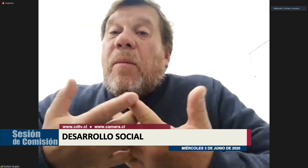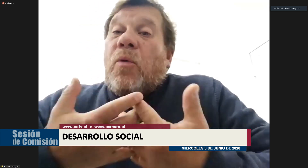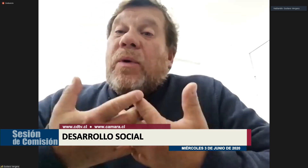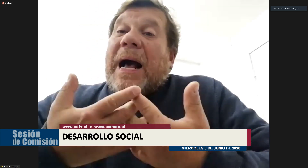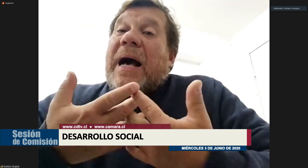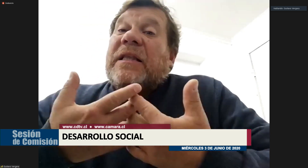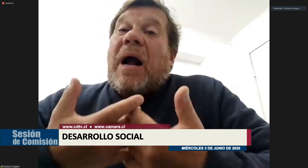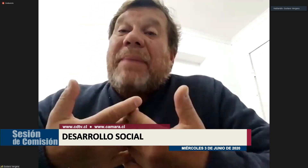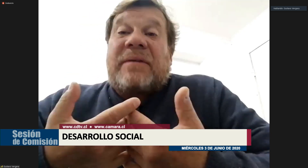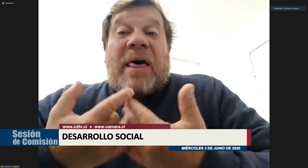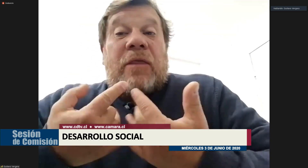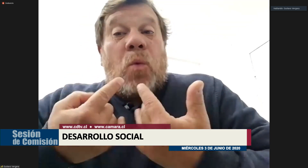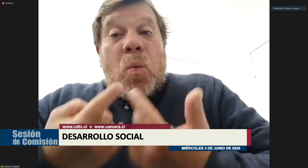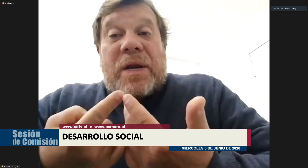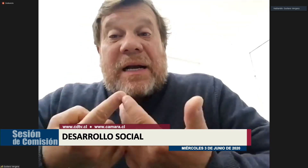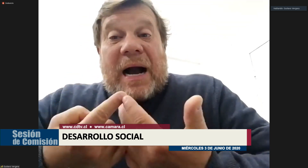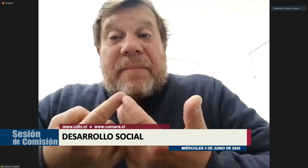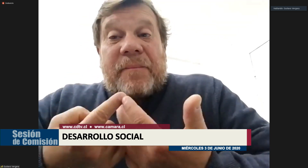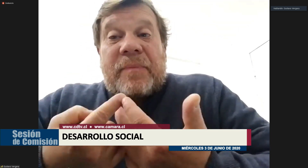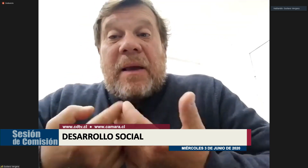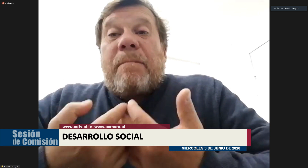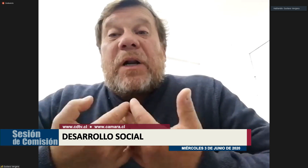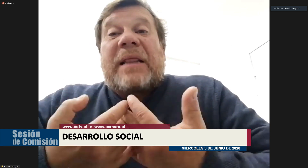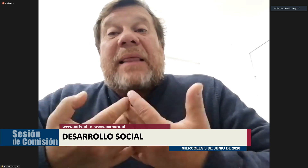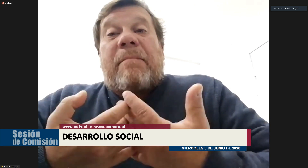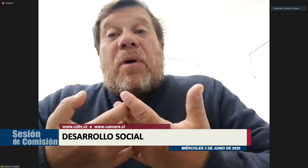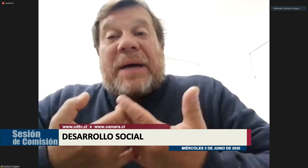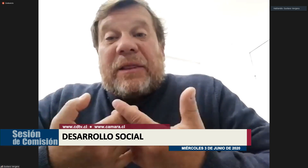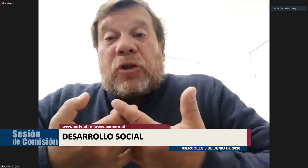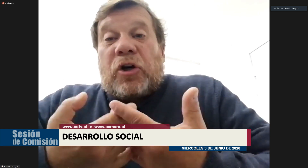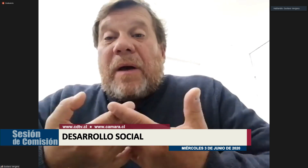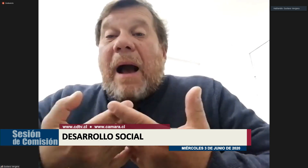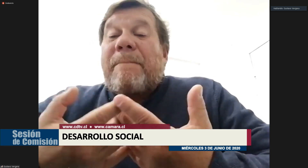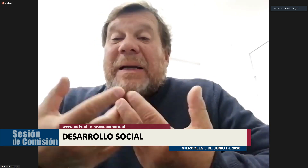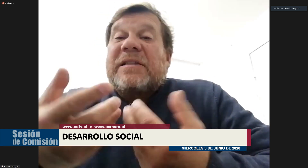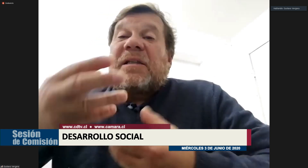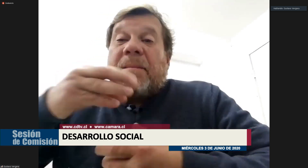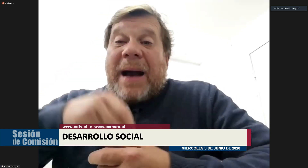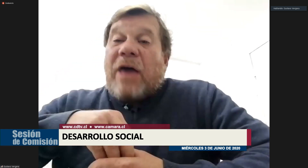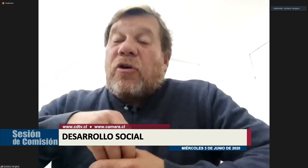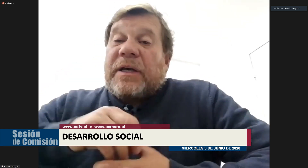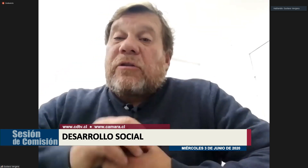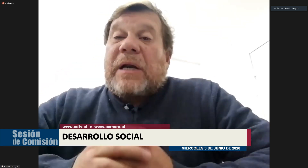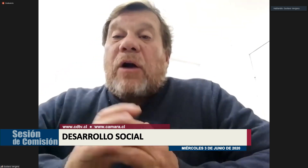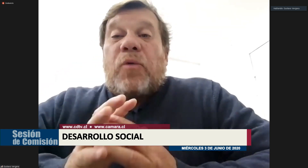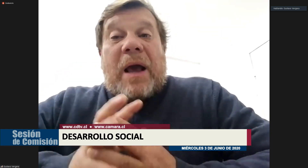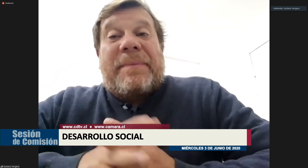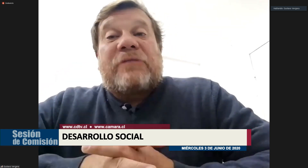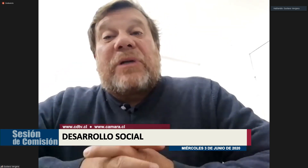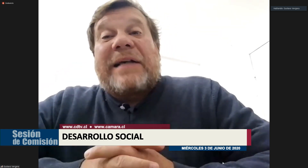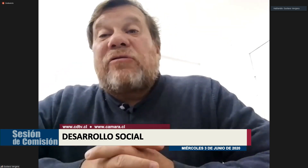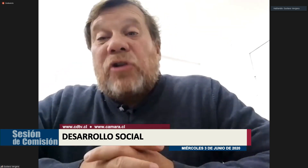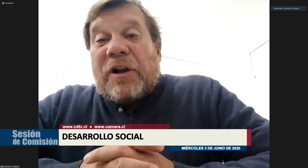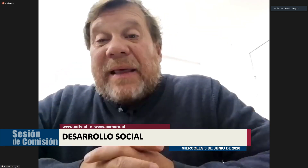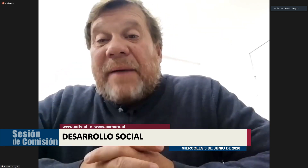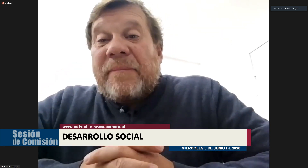una discapacidad única, porque hasta el momento han participado dentro de la comunidad de personas sordas.